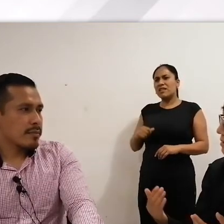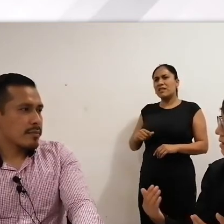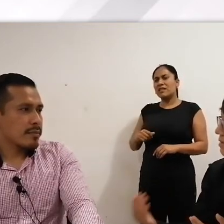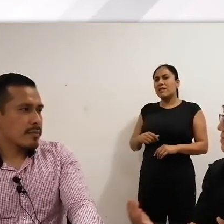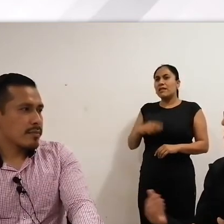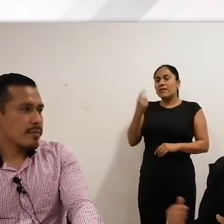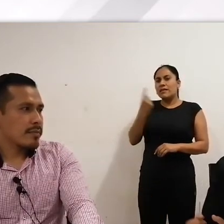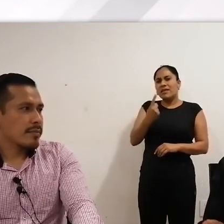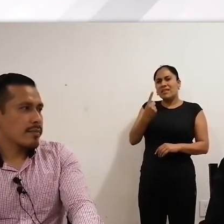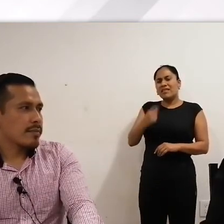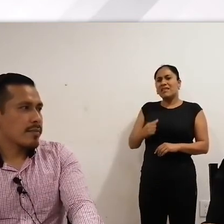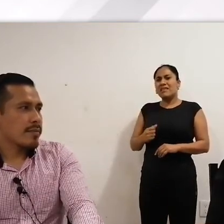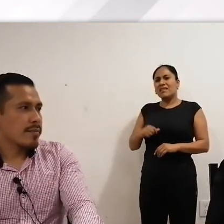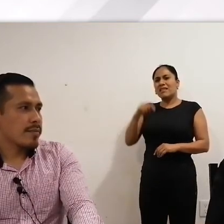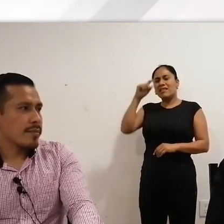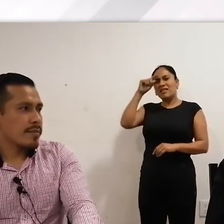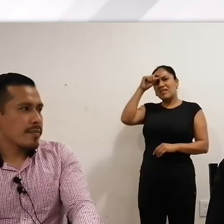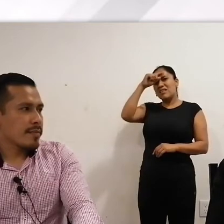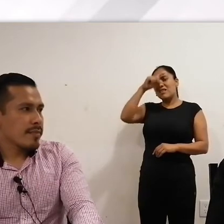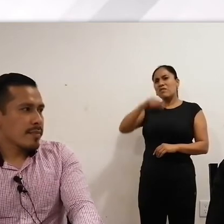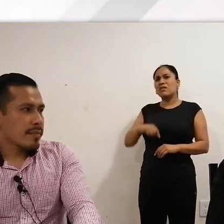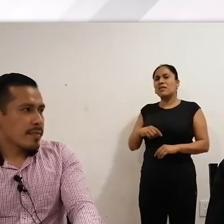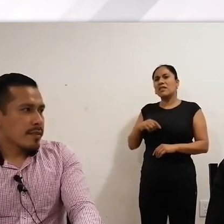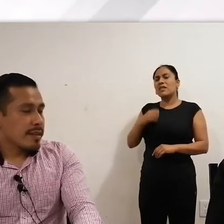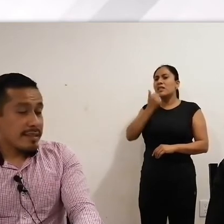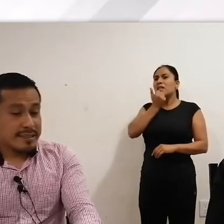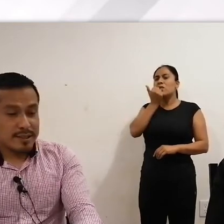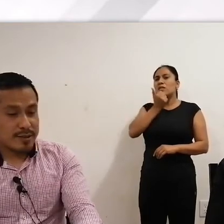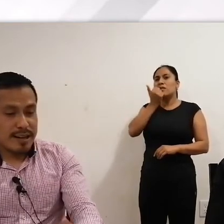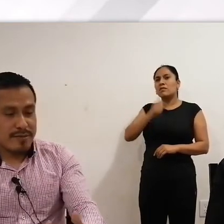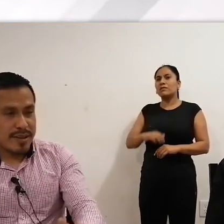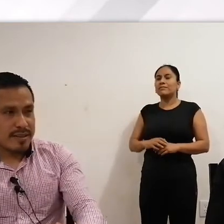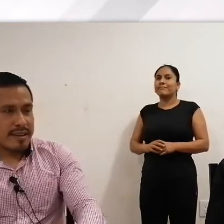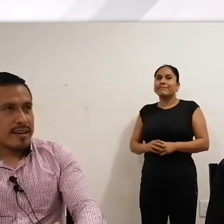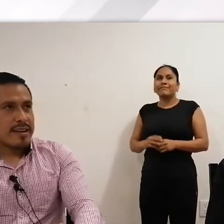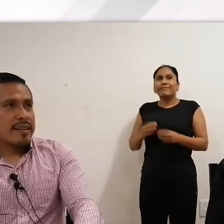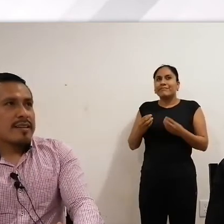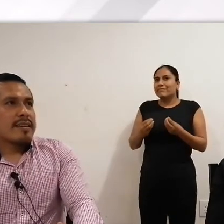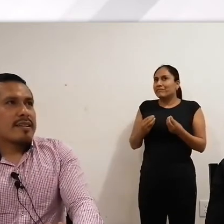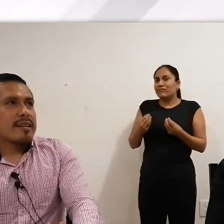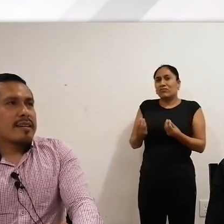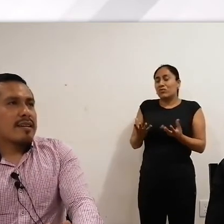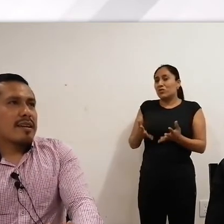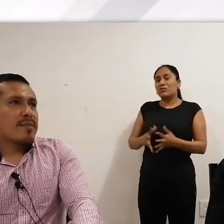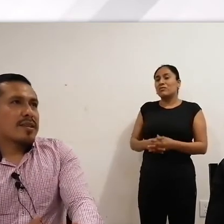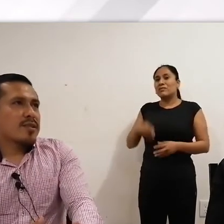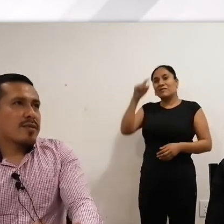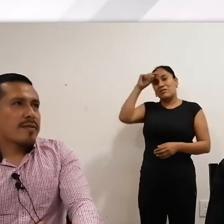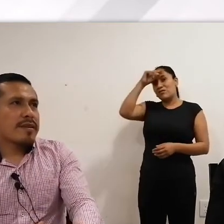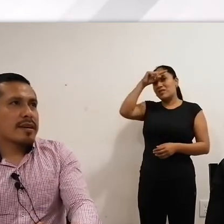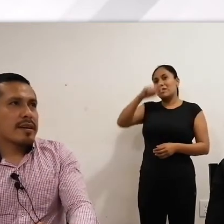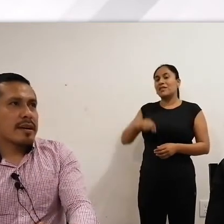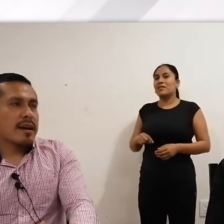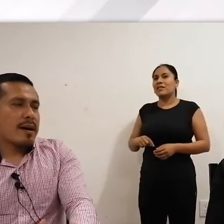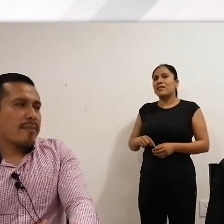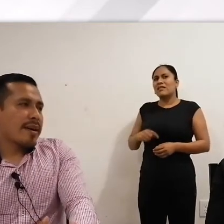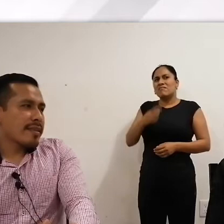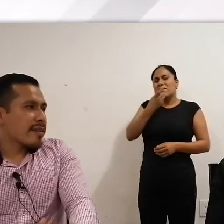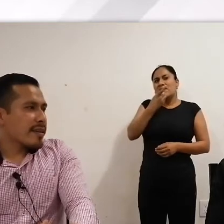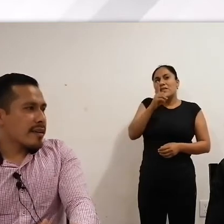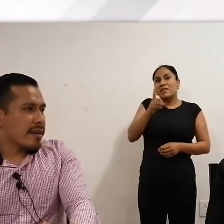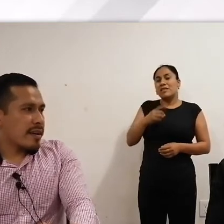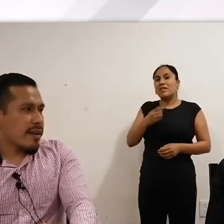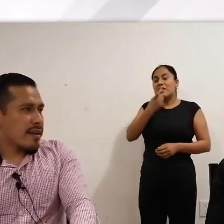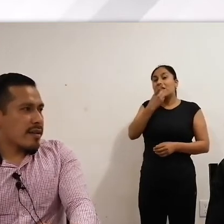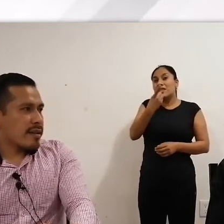¿qué tan difícil fue en el caso de sus alumnos? Totalmente. Le mencionaba que